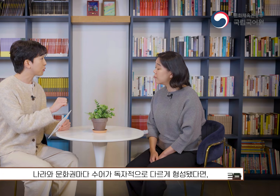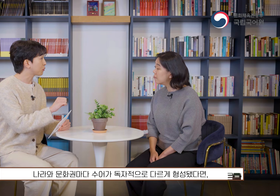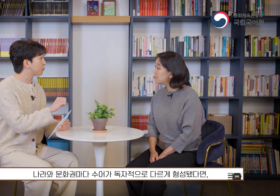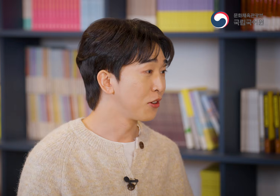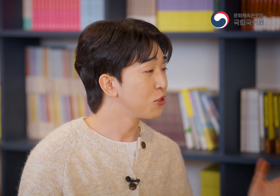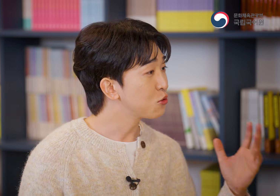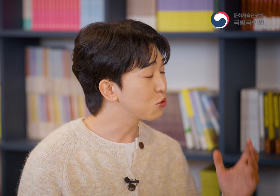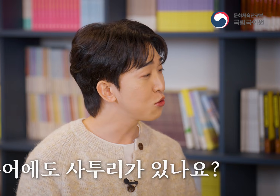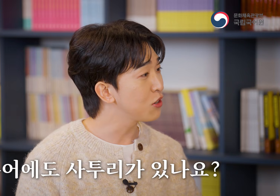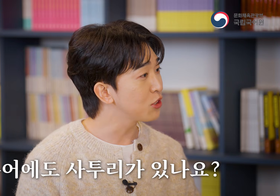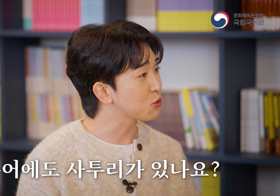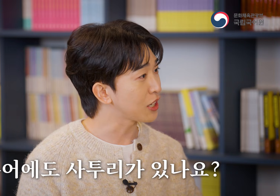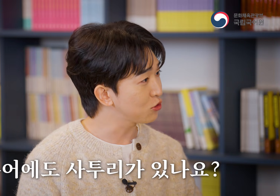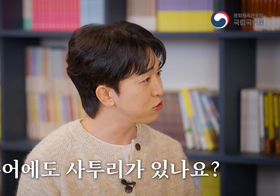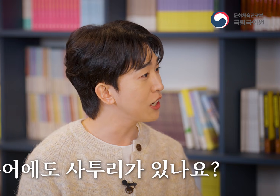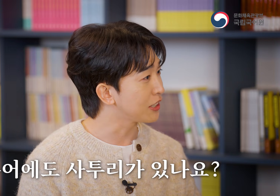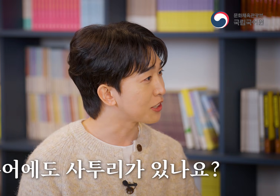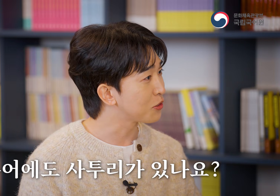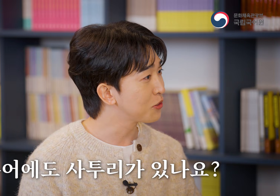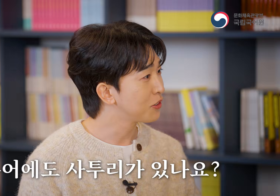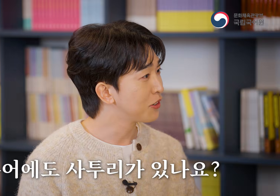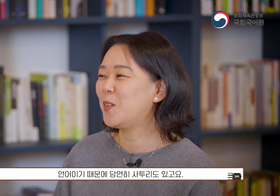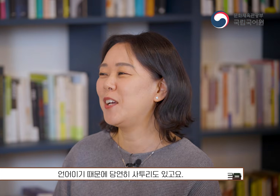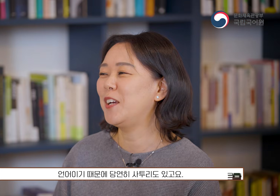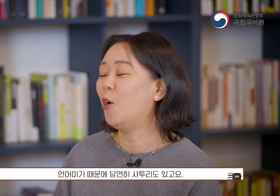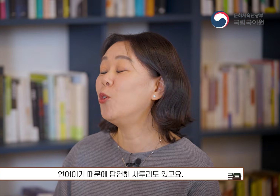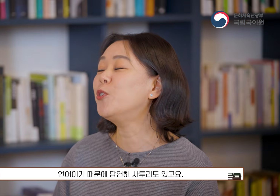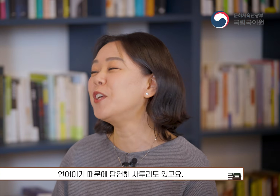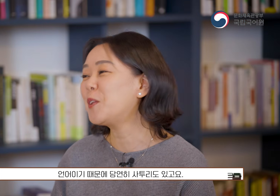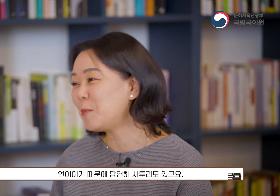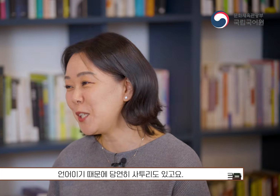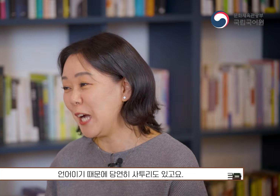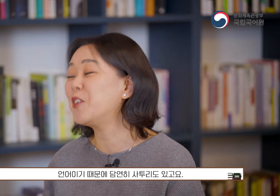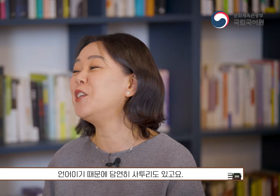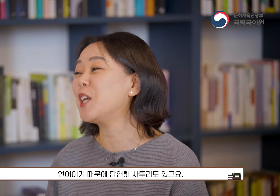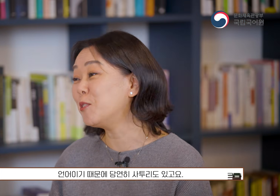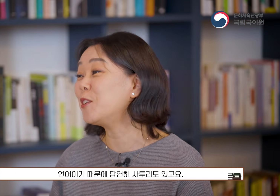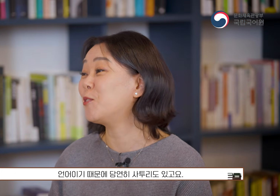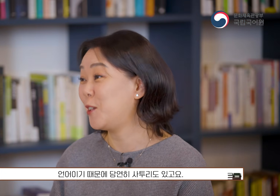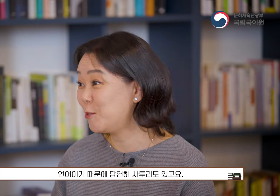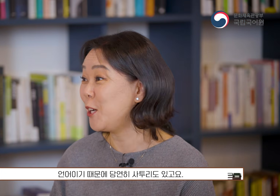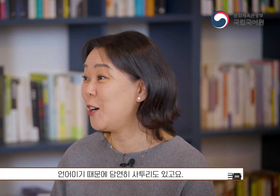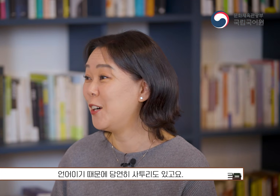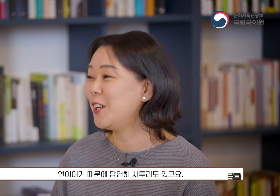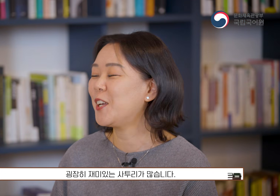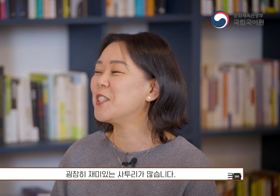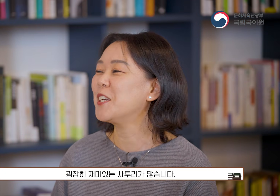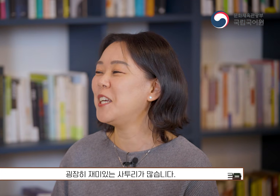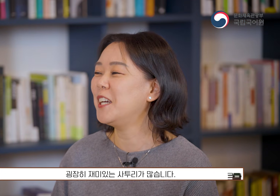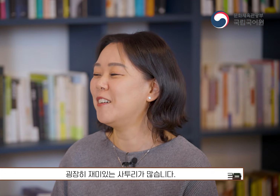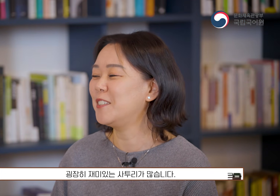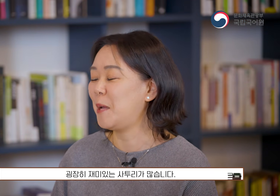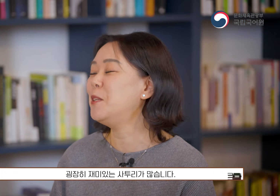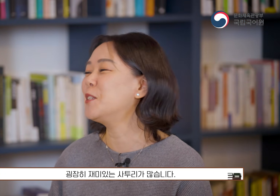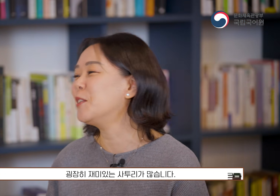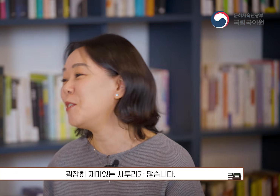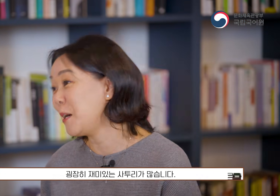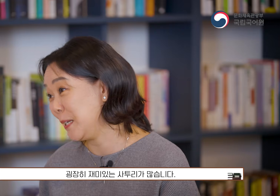형성됐다면 수어에도 사투리가 있나요? 네, 언어기 때문에 당연히 사투리도 있고요. 네. 굉장히 재미있는 사투리가